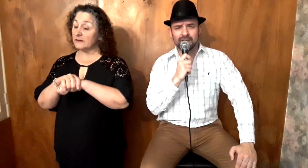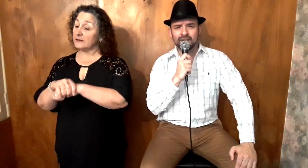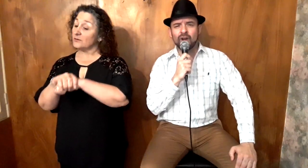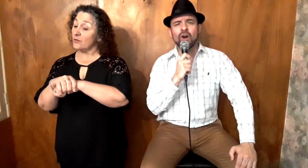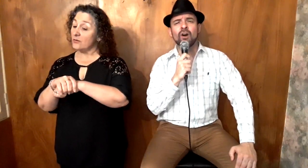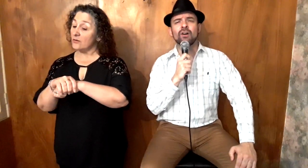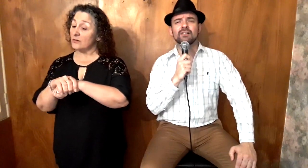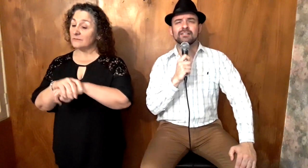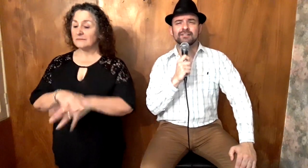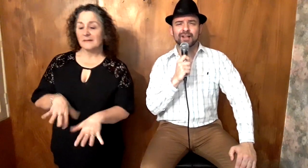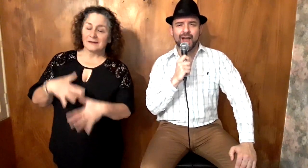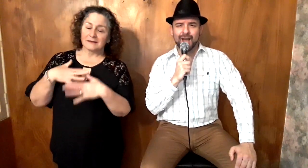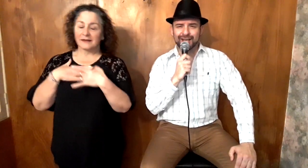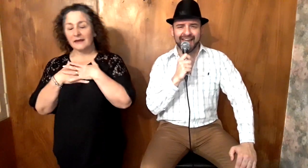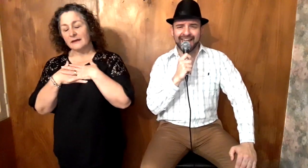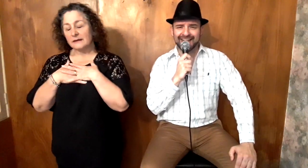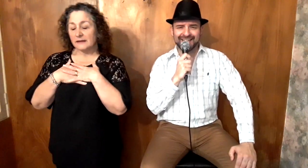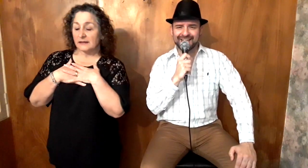amigo